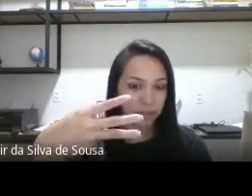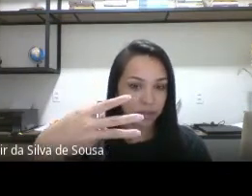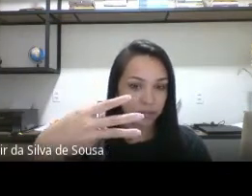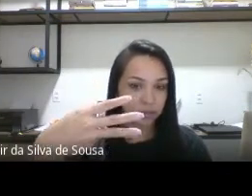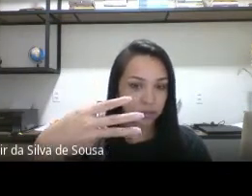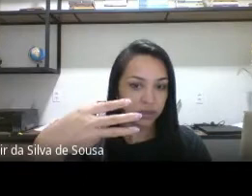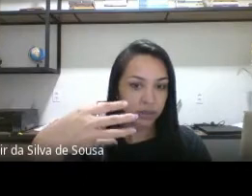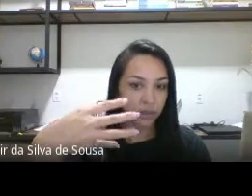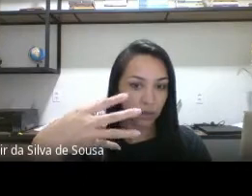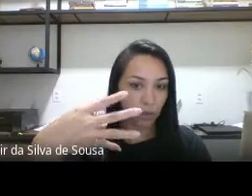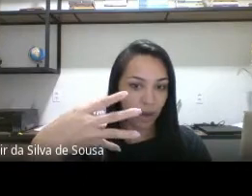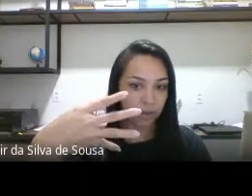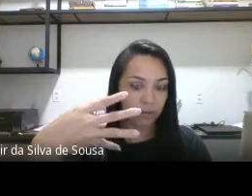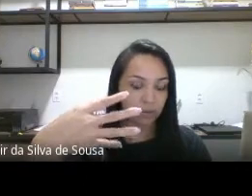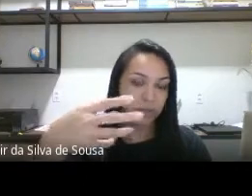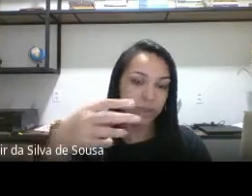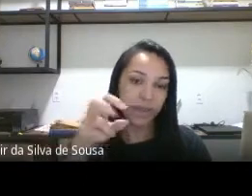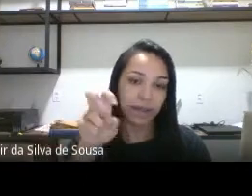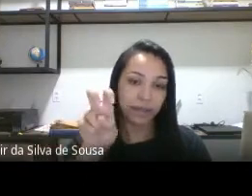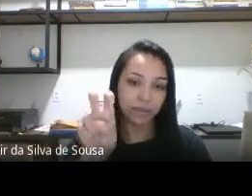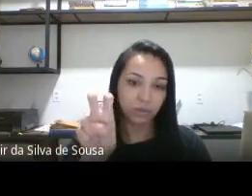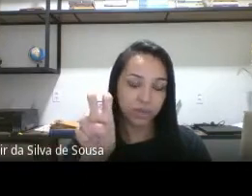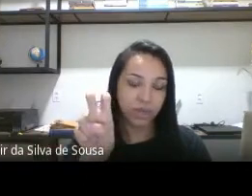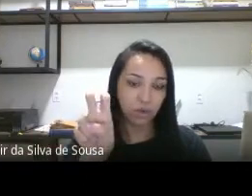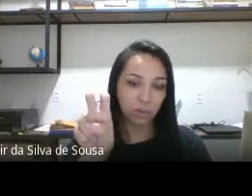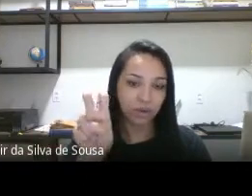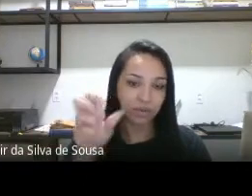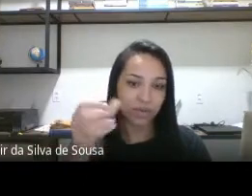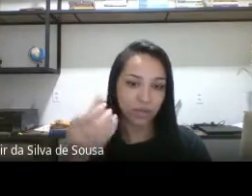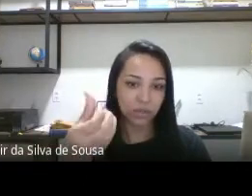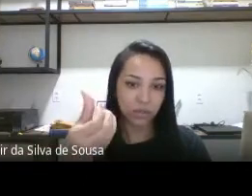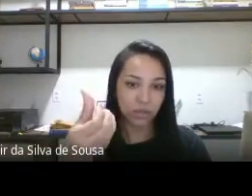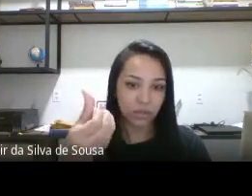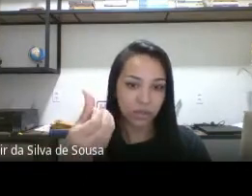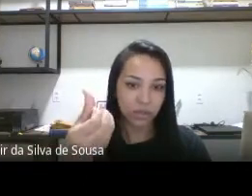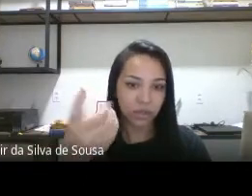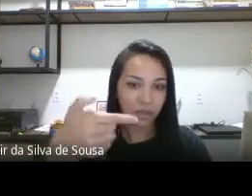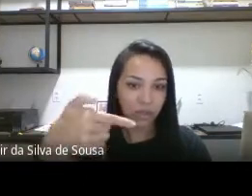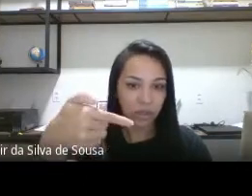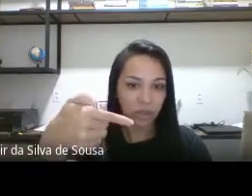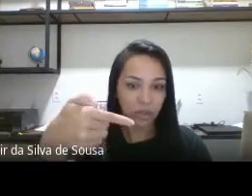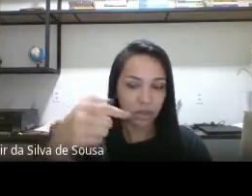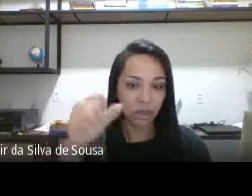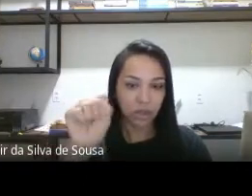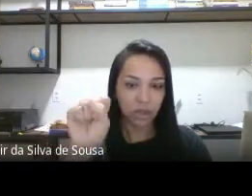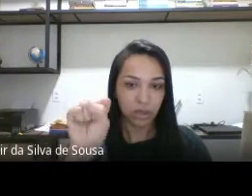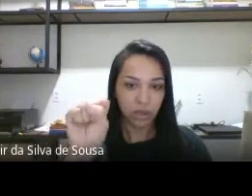3, 4, e aí do 5 para frente